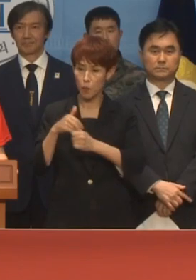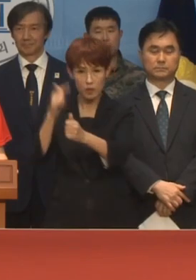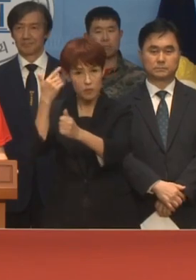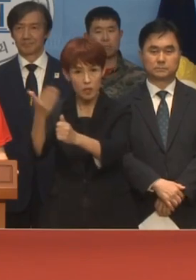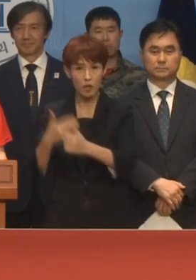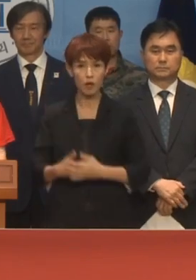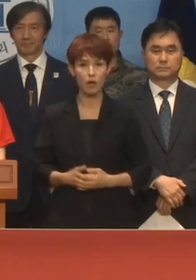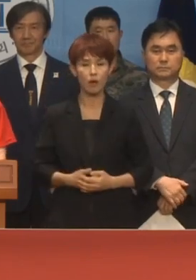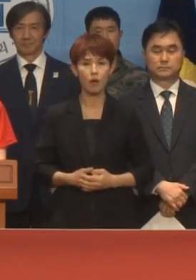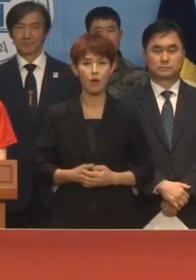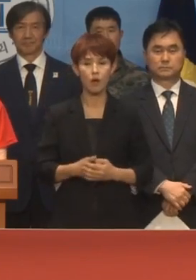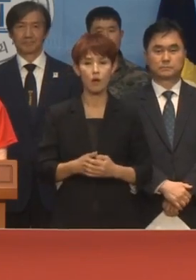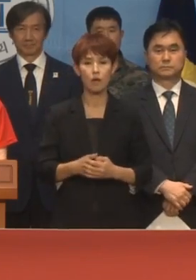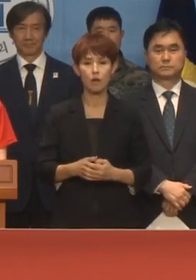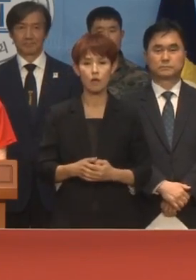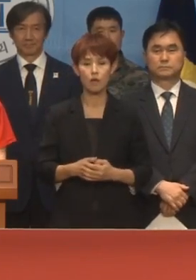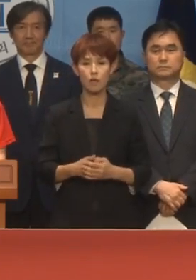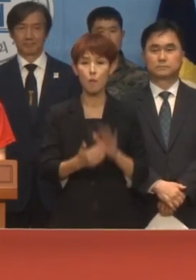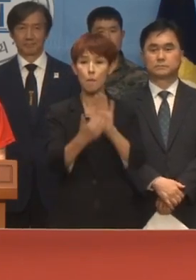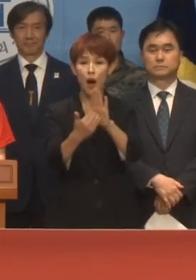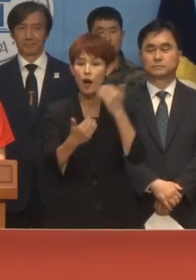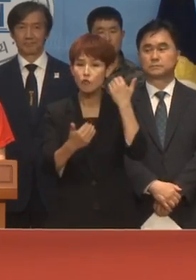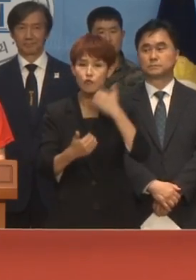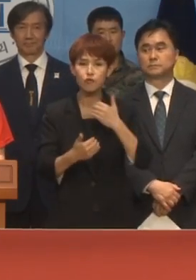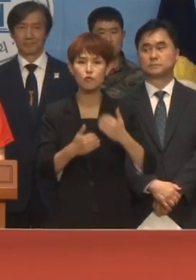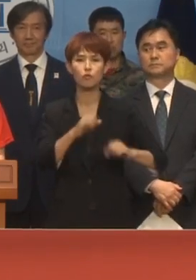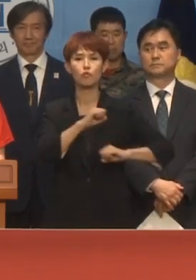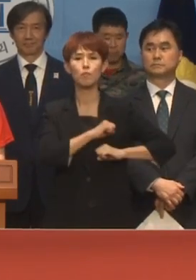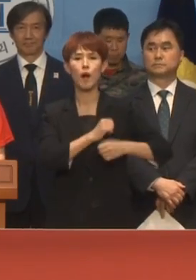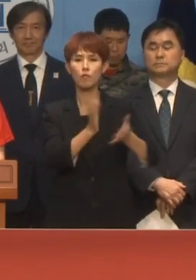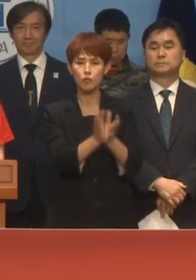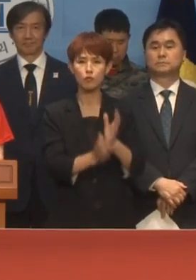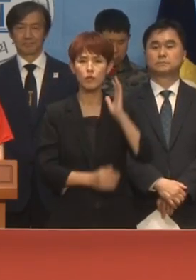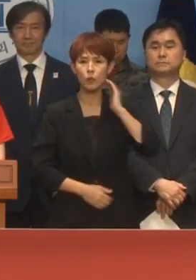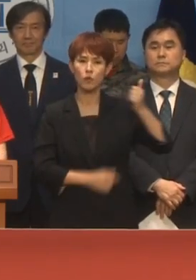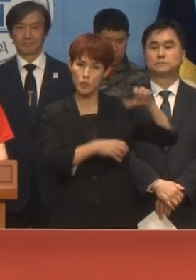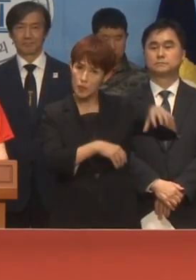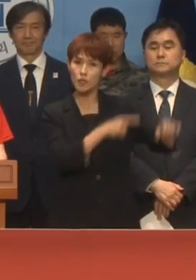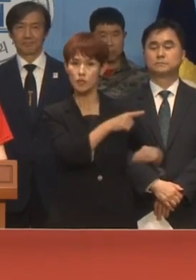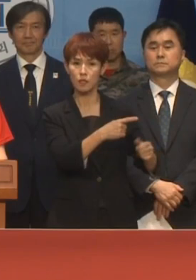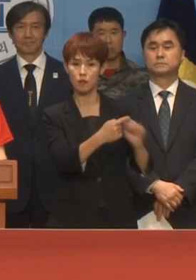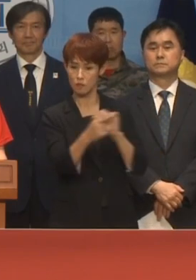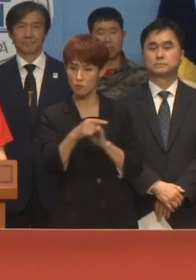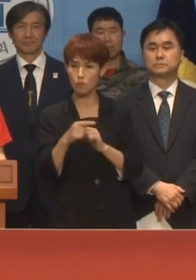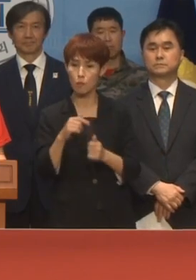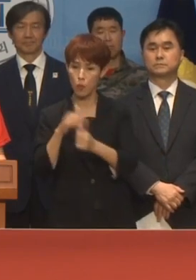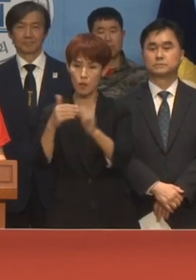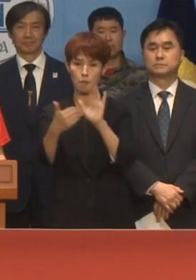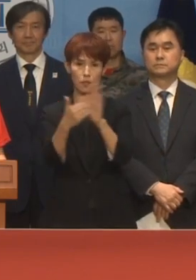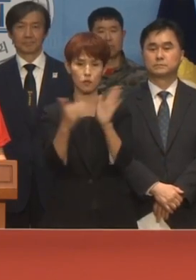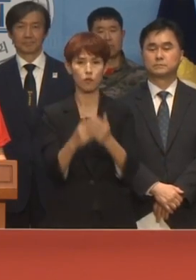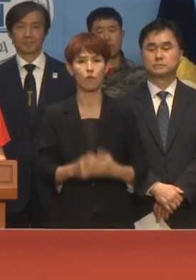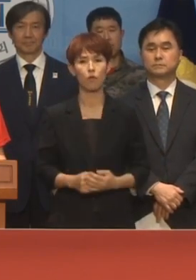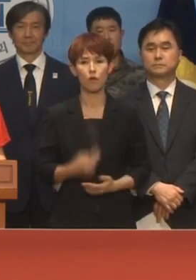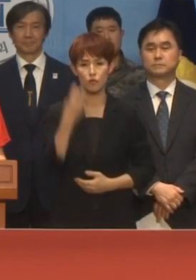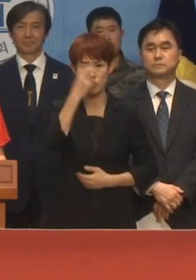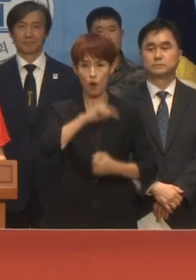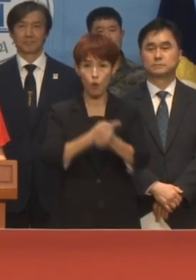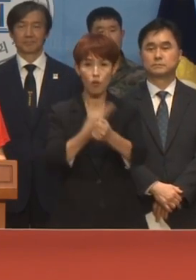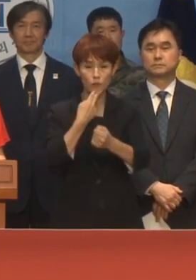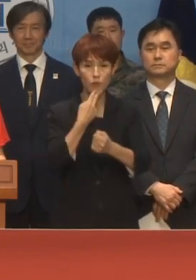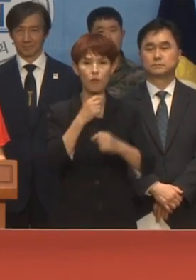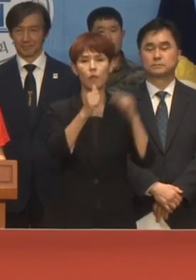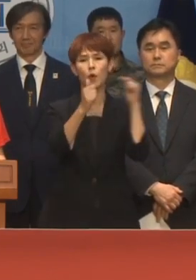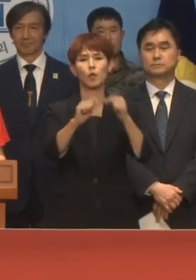그 이첩을 막은 게 국방부와 대통령실 아닙니까? 그리고 수사권이 없으면 명령권도